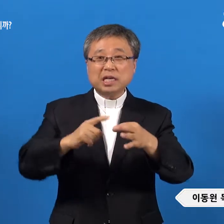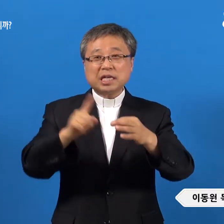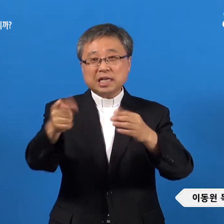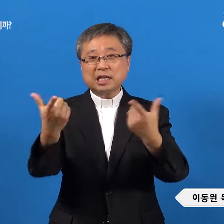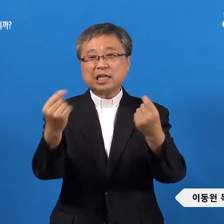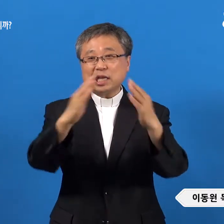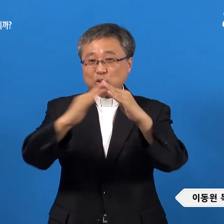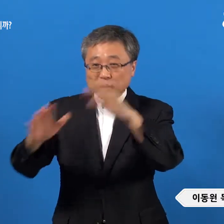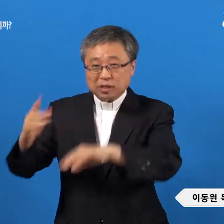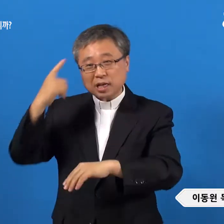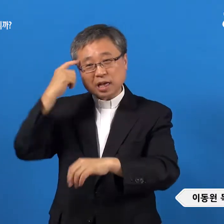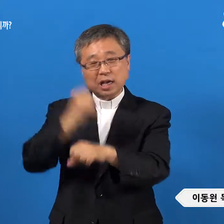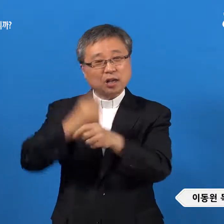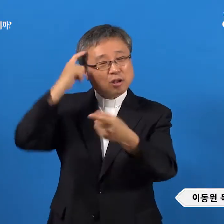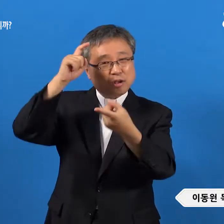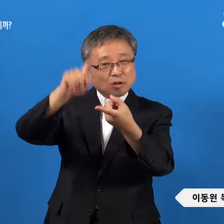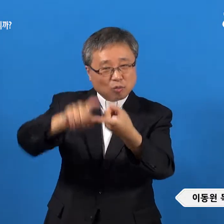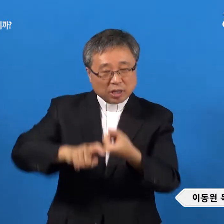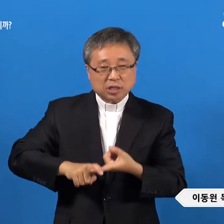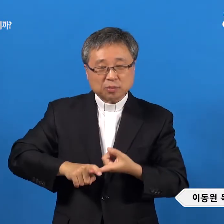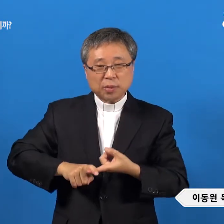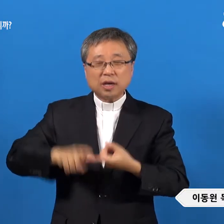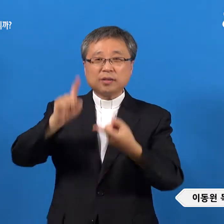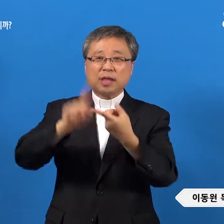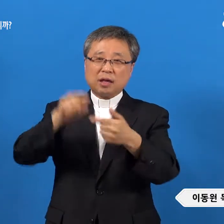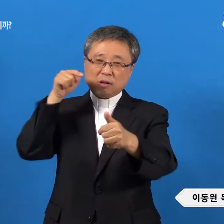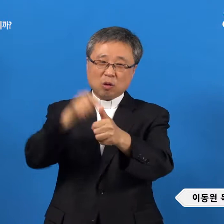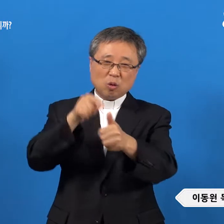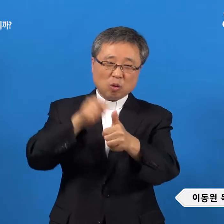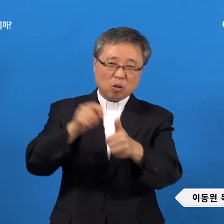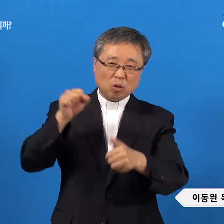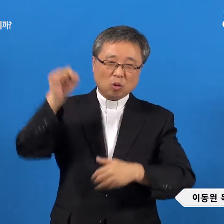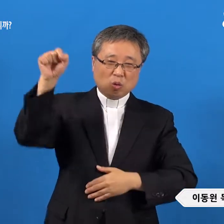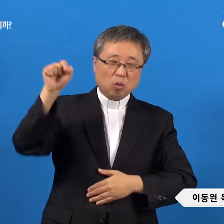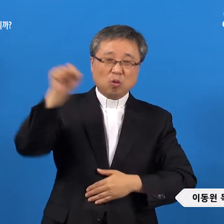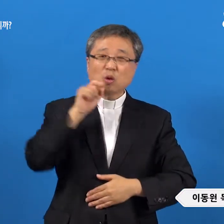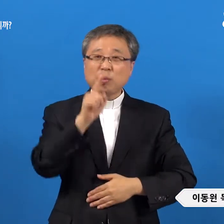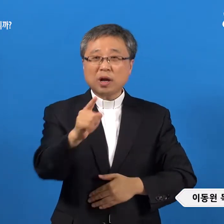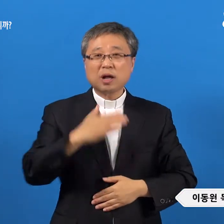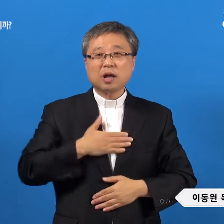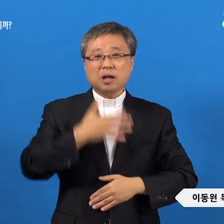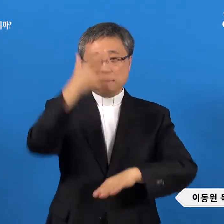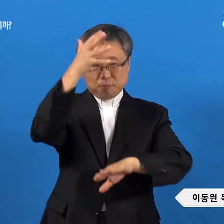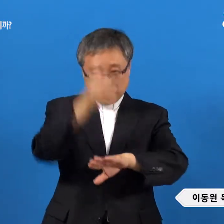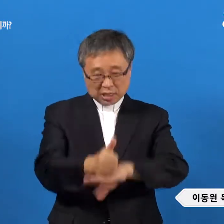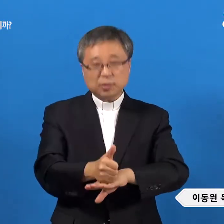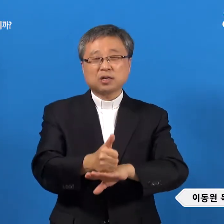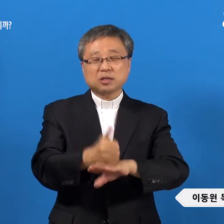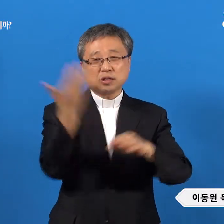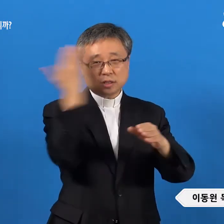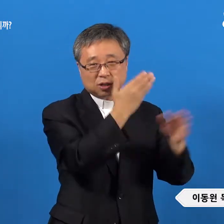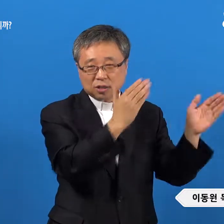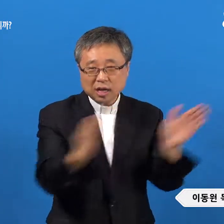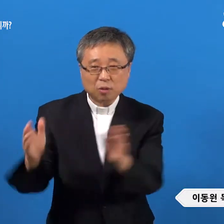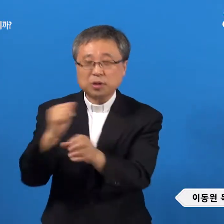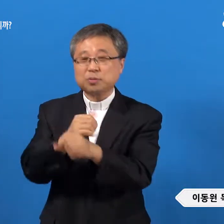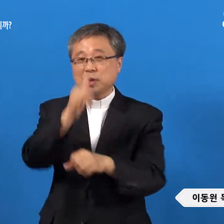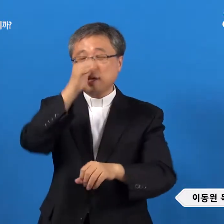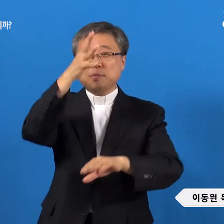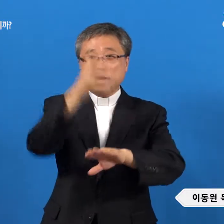이웃들을 생각하는 관심의 촉구로 야고보서의 대미를 마지막을 마무리하고 있습니다. 자, 마지막